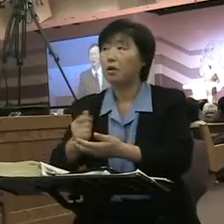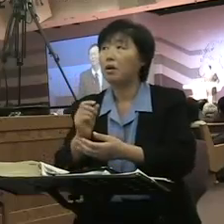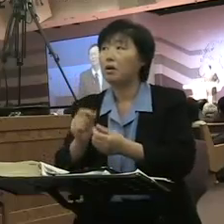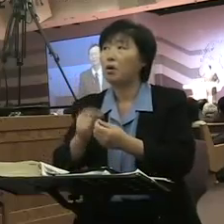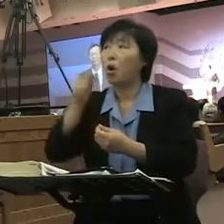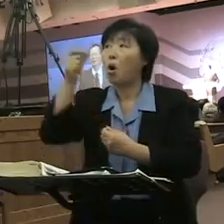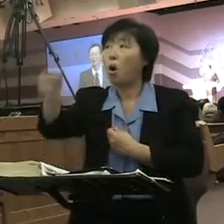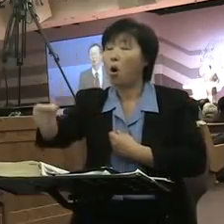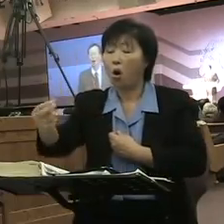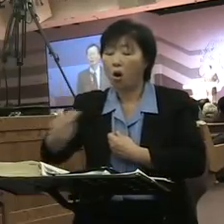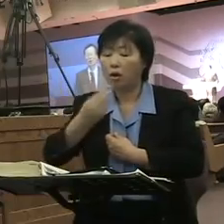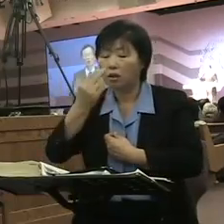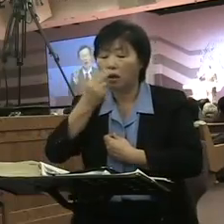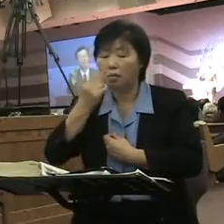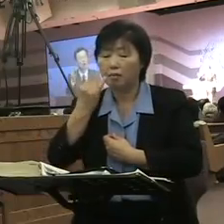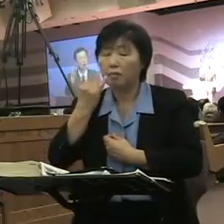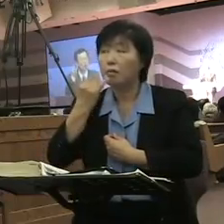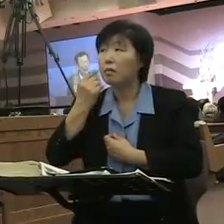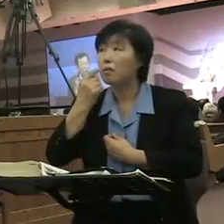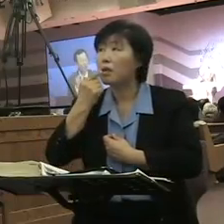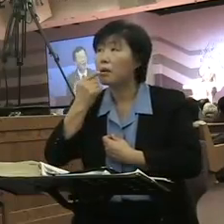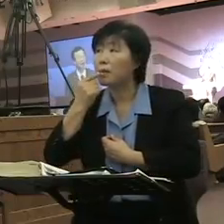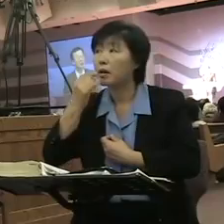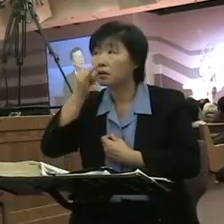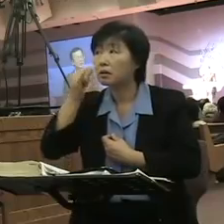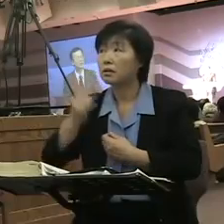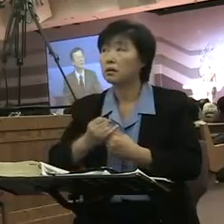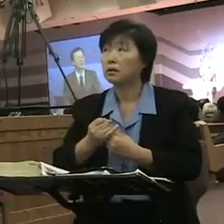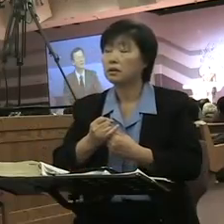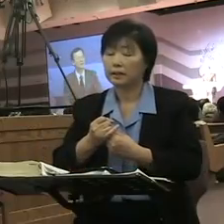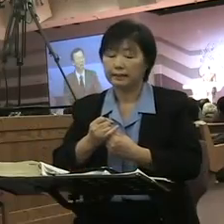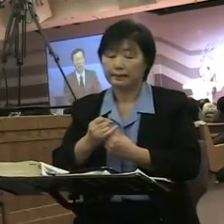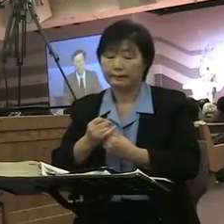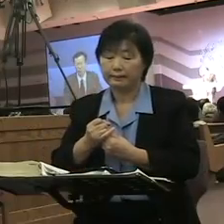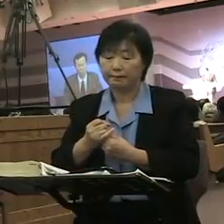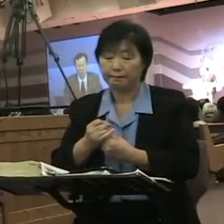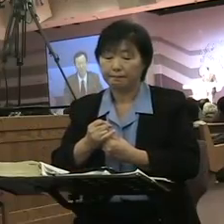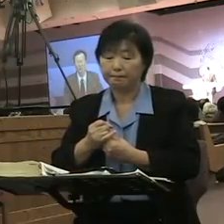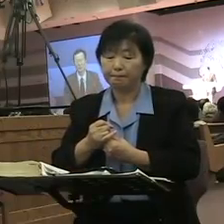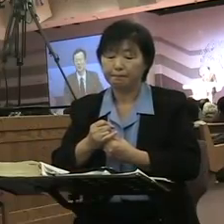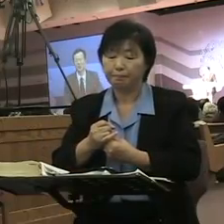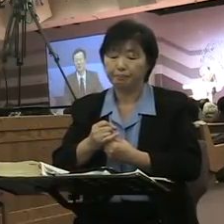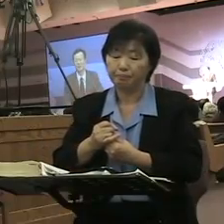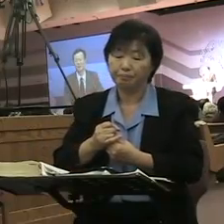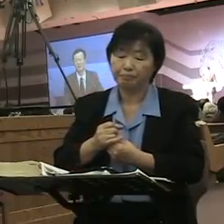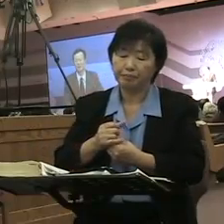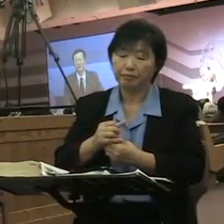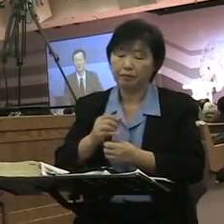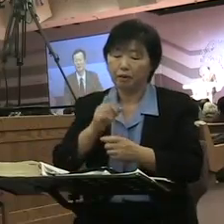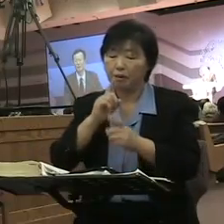수 있고 그와 함께 챔피언으로 살 수 있다는 것을 말씀해주고 있는 것이에요.